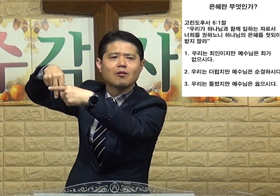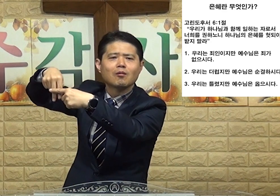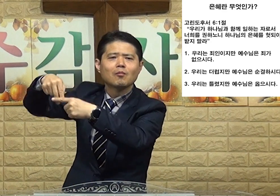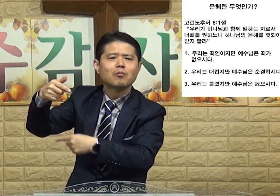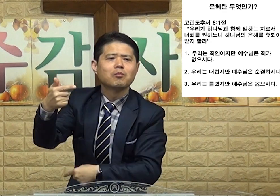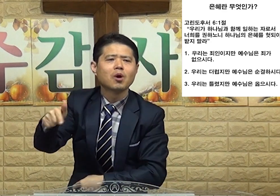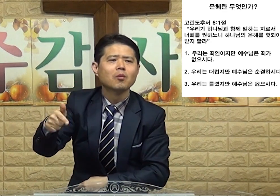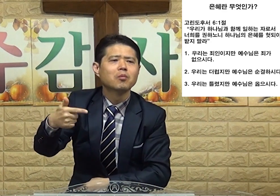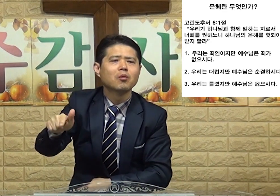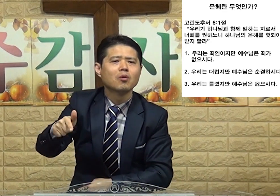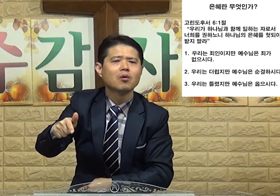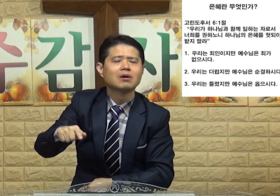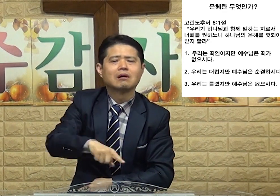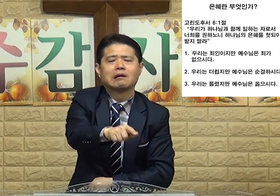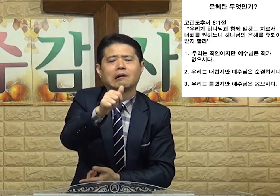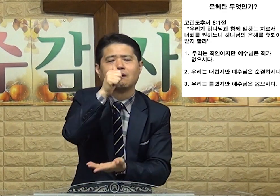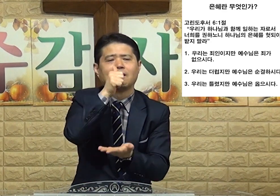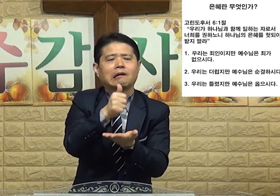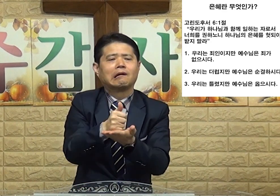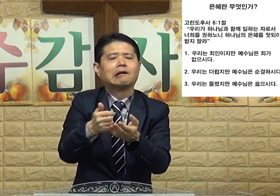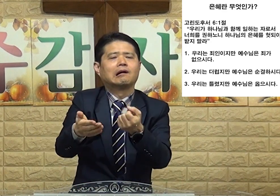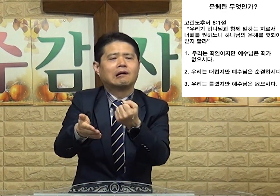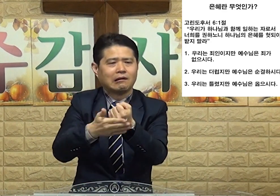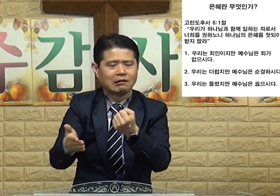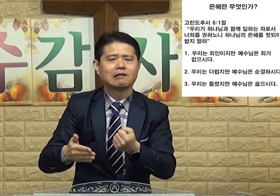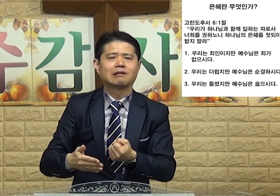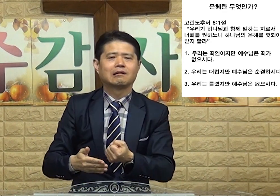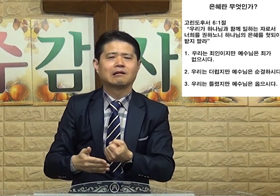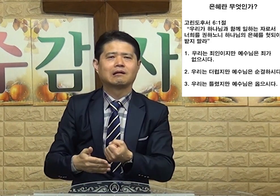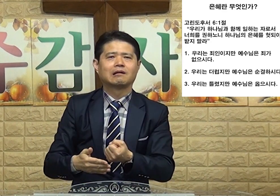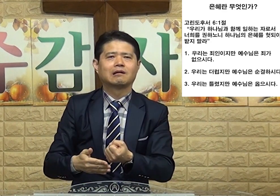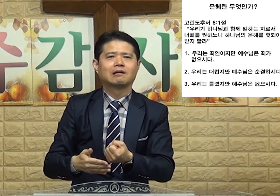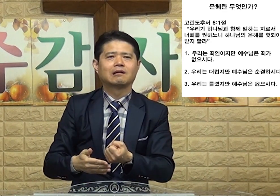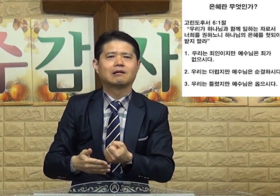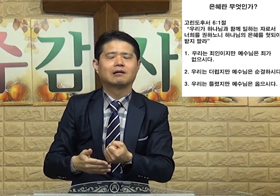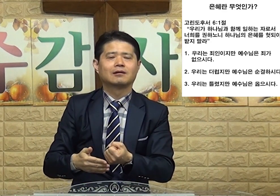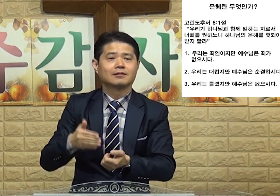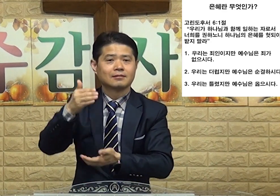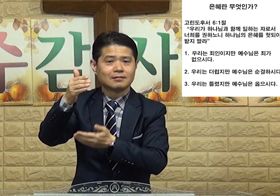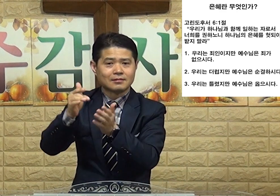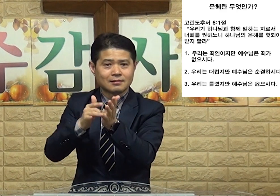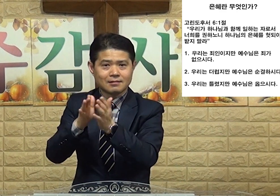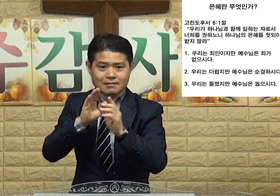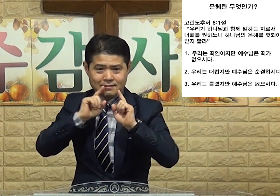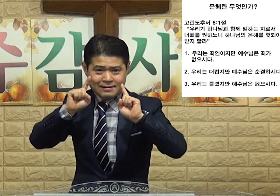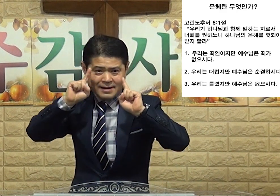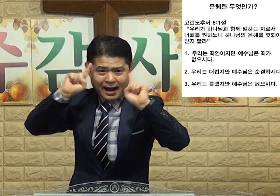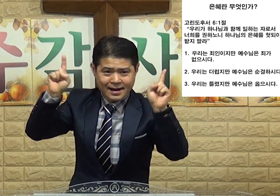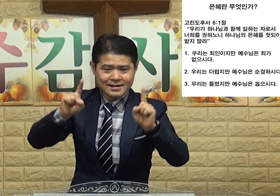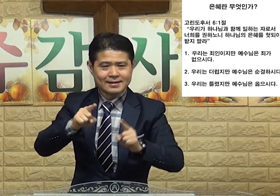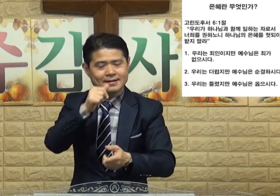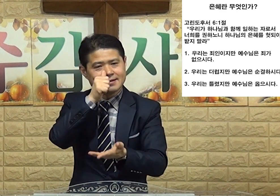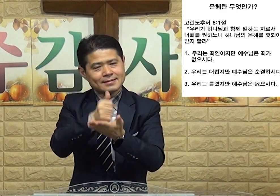예수님은 죄가 없는데 십자가에 왜 달리는 것일까요? 우리의 죄 때문입니다. 아버지의